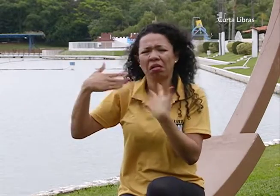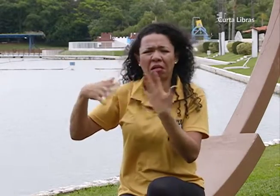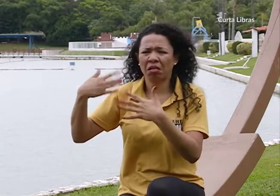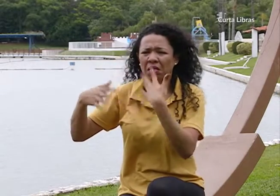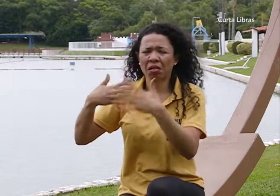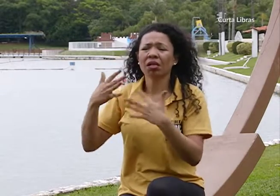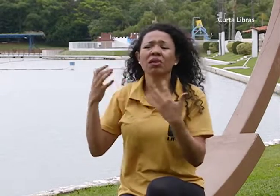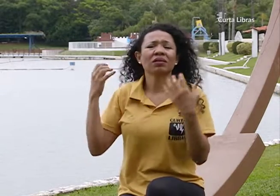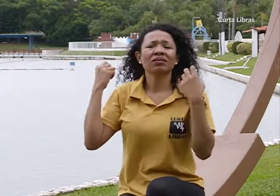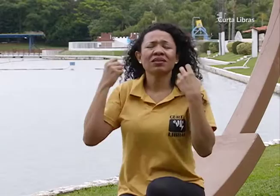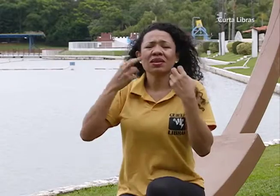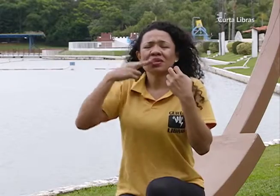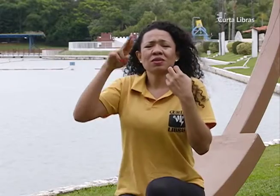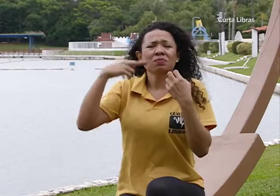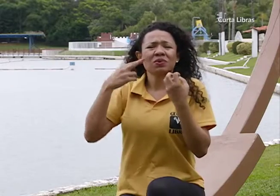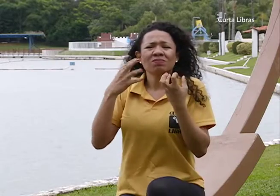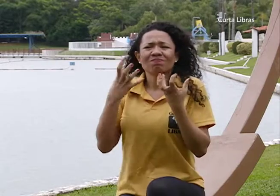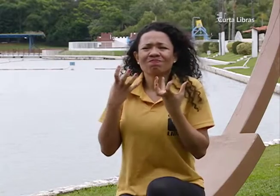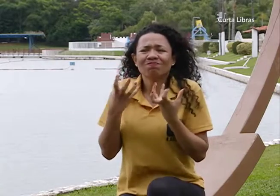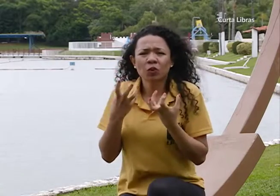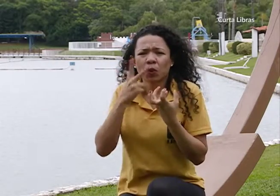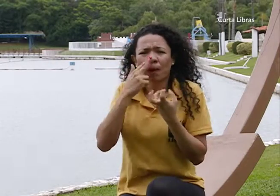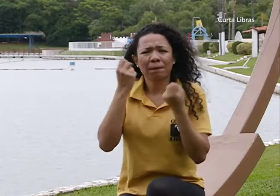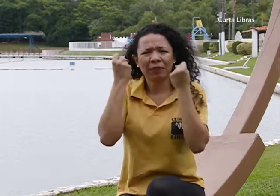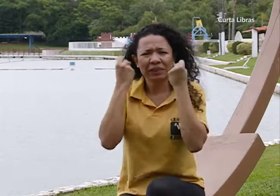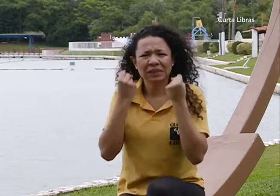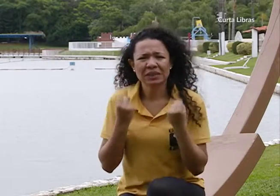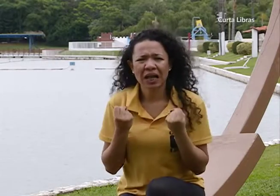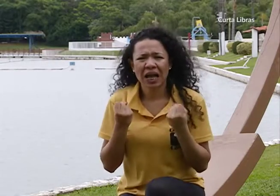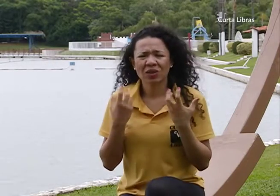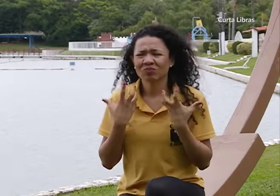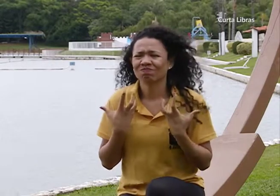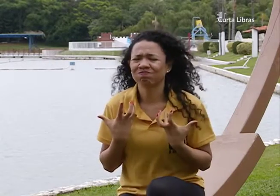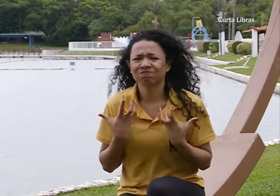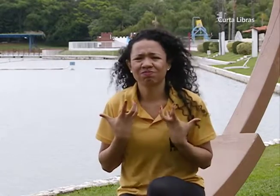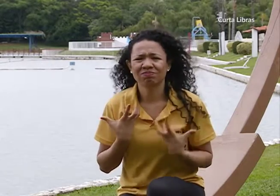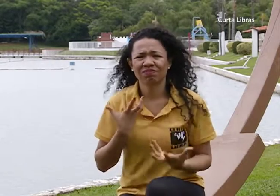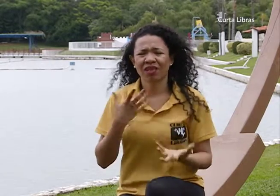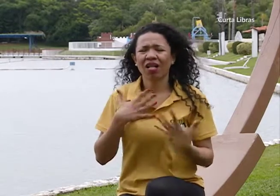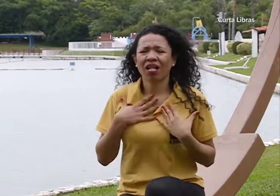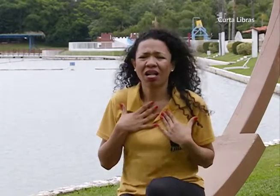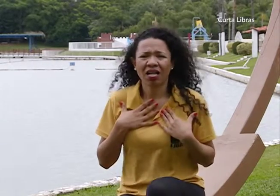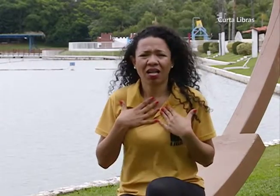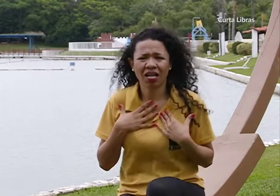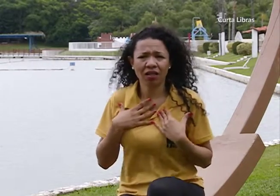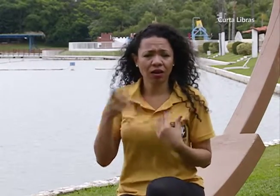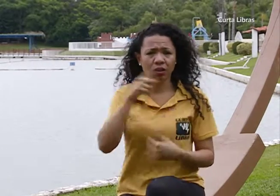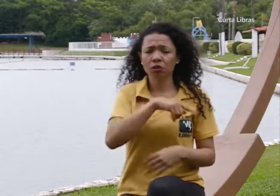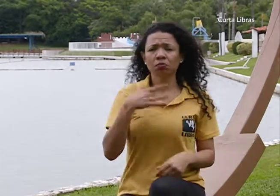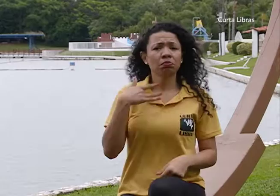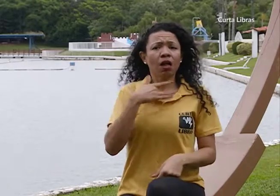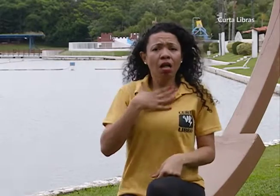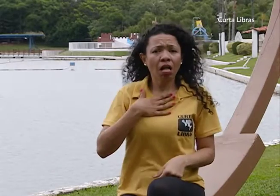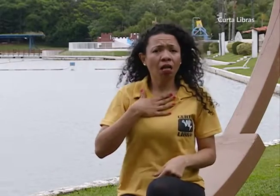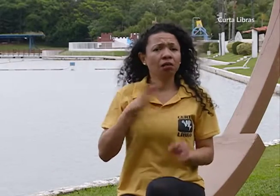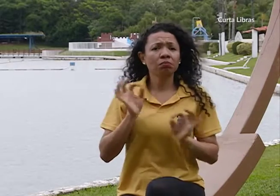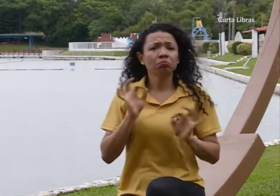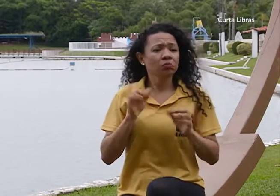de fora, como bolo, pizza, a respiração fica mais cansada, ofegante, e muito disso é proveniente desses alimentos não